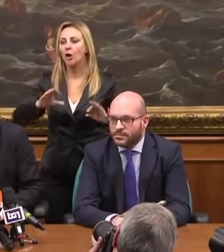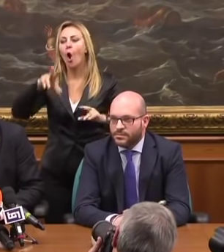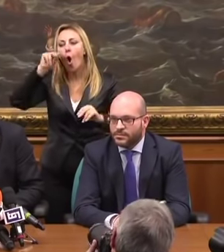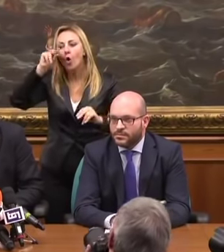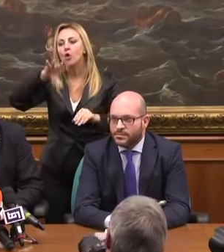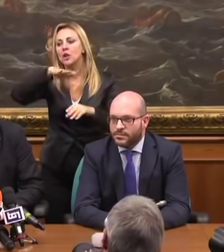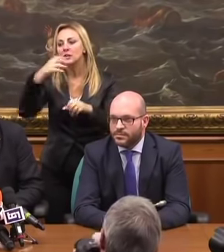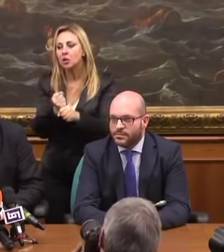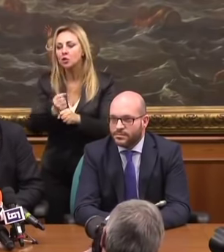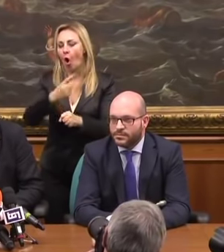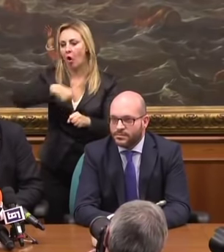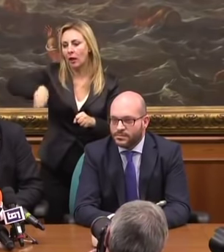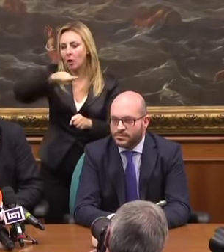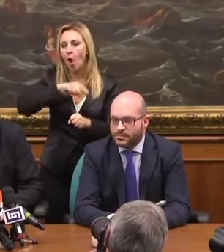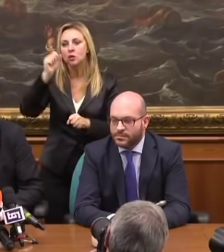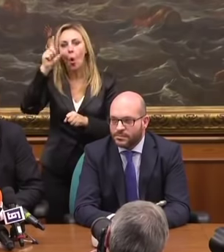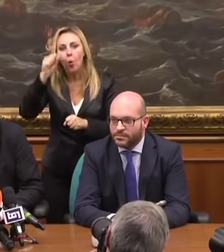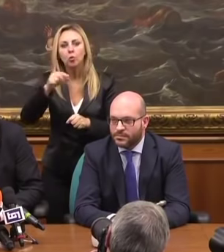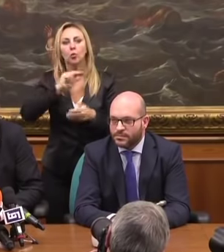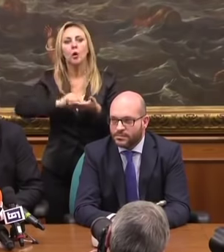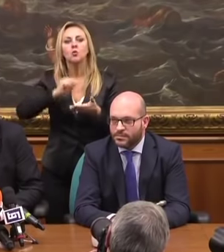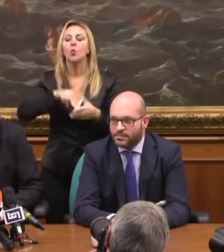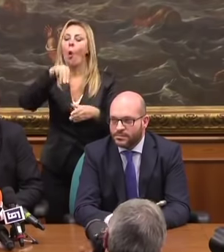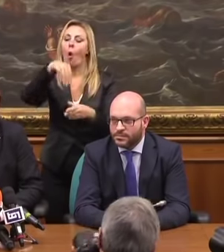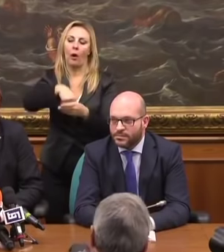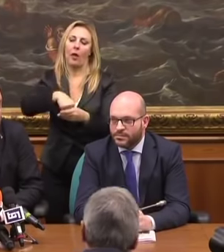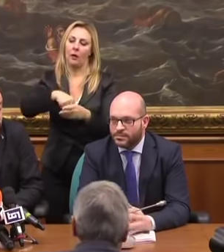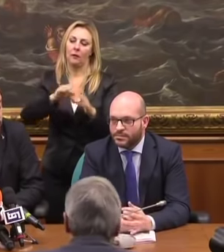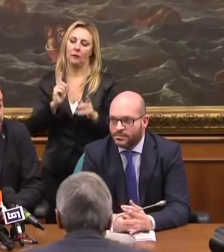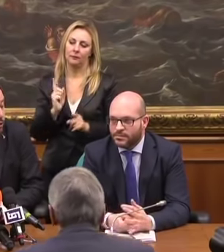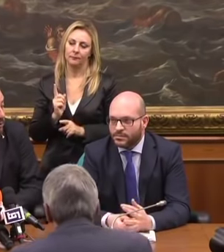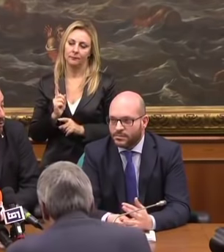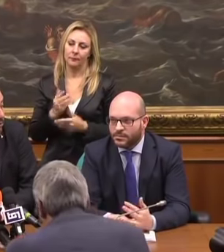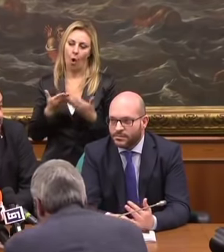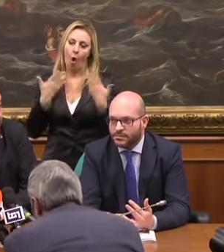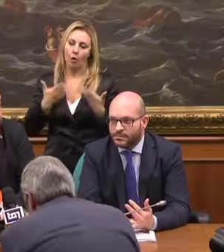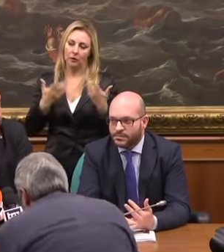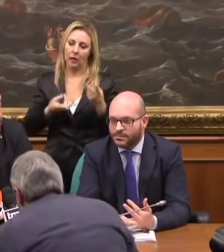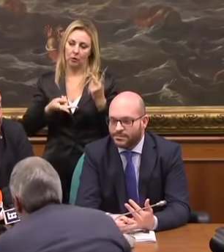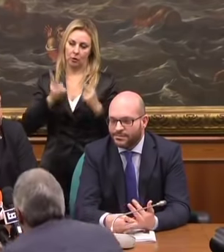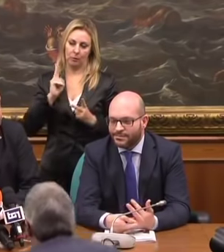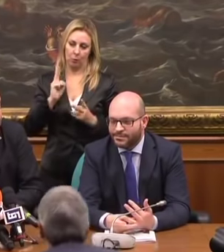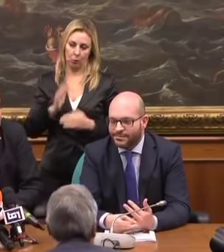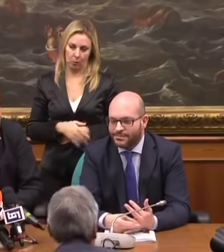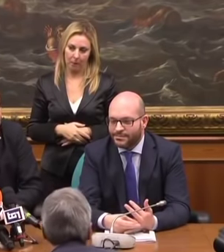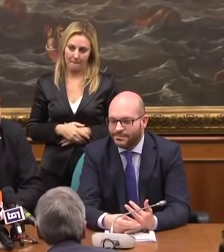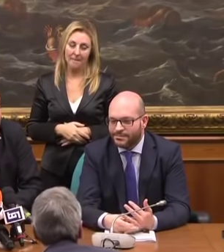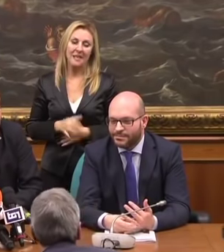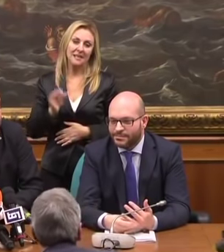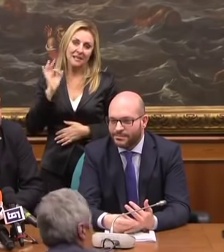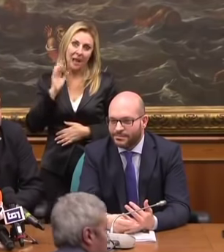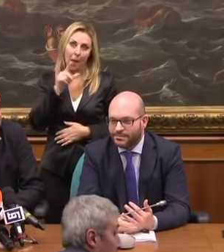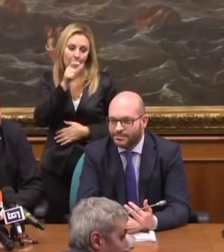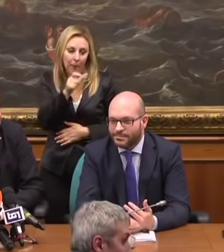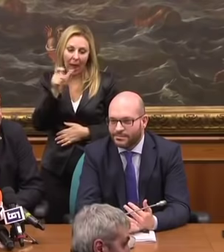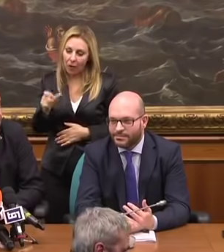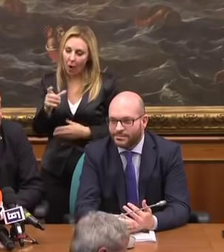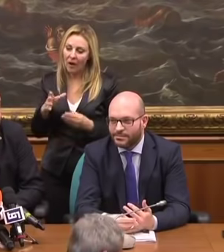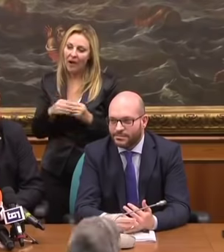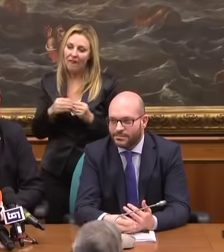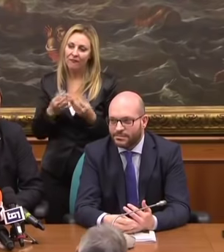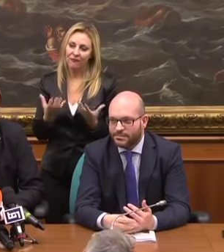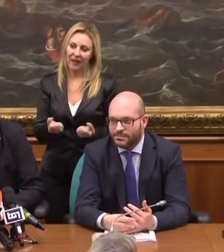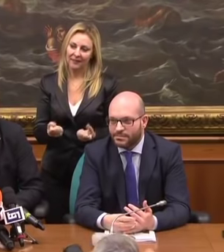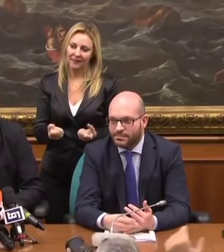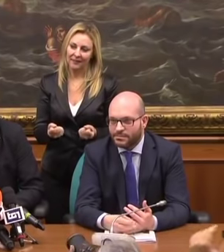delle nostre tradizioni, della nostra cultura sui banchi di scuola. E sono ancora più contento se dalle parole si passa ai